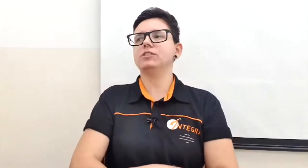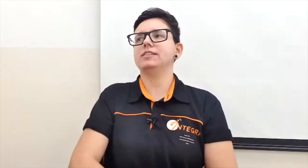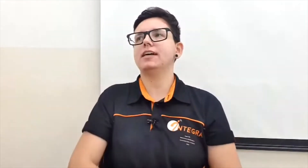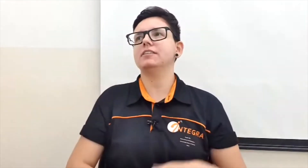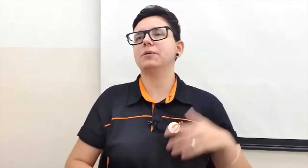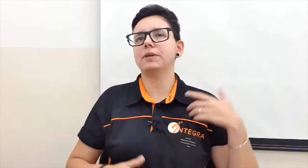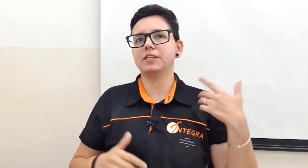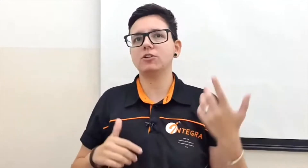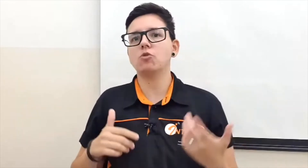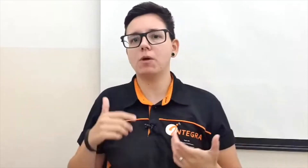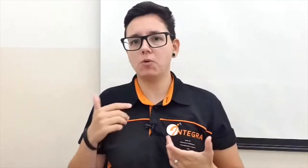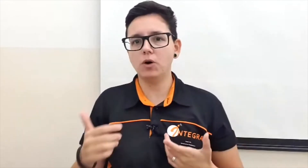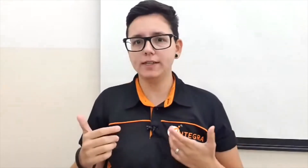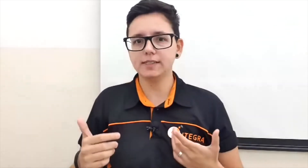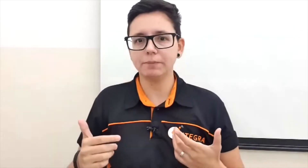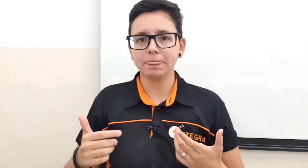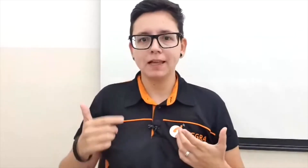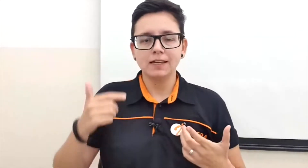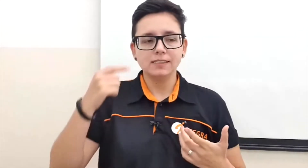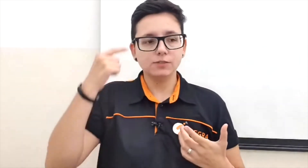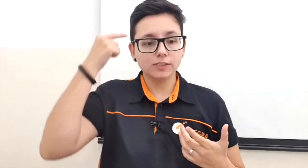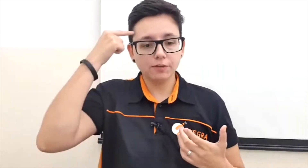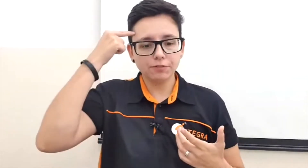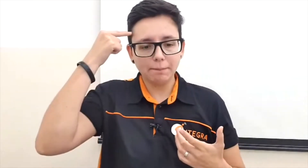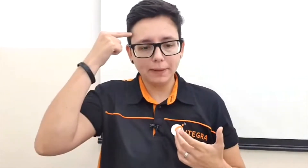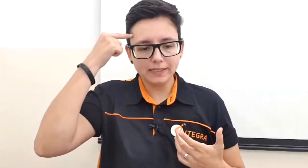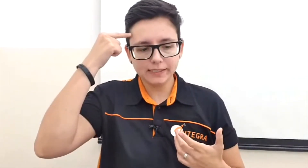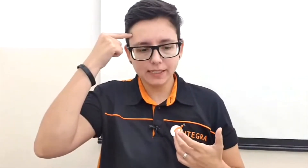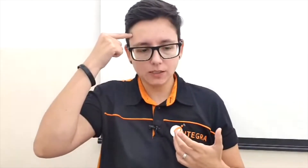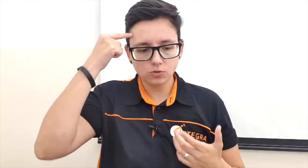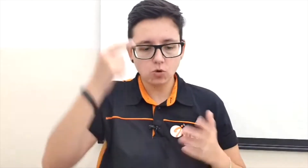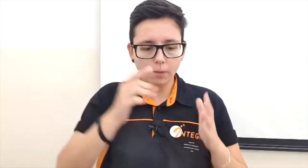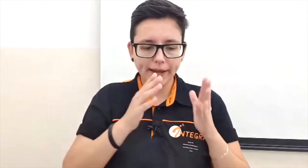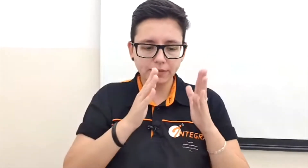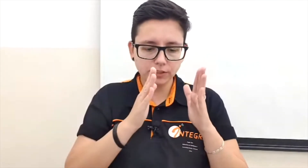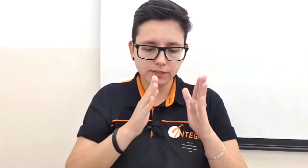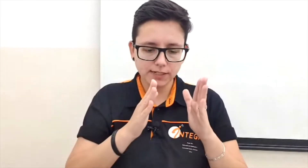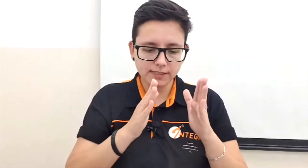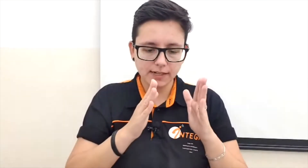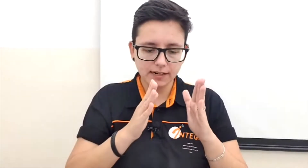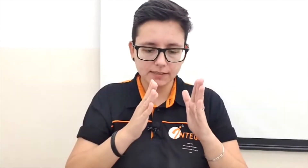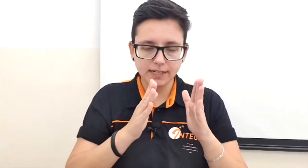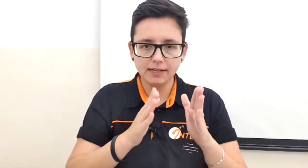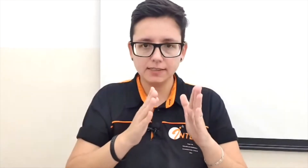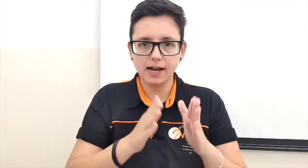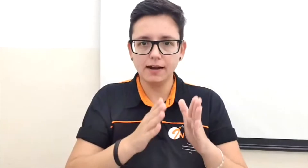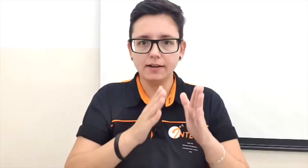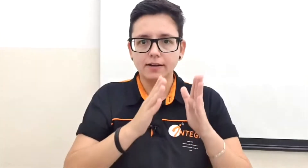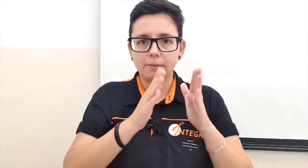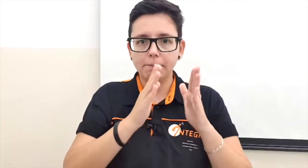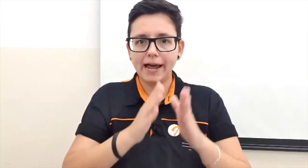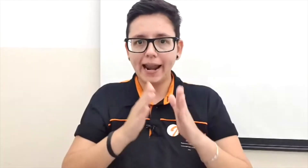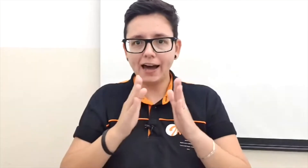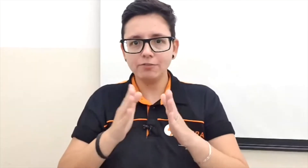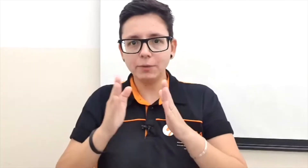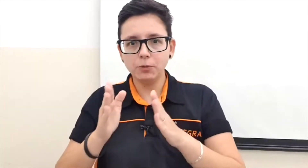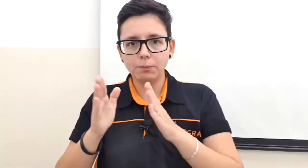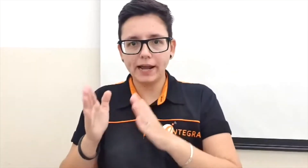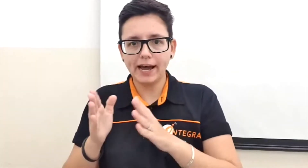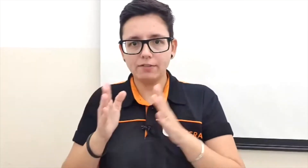está interpretando alguma coisa, se você ficar pensando como é que você vai sinalizar palavra por palavra